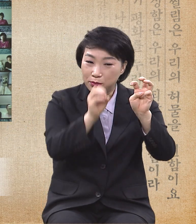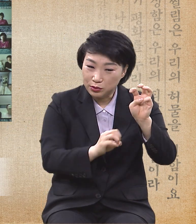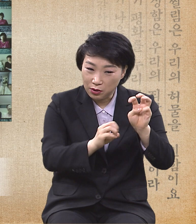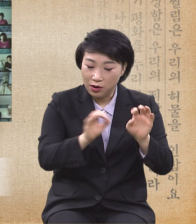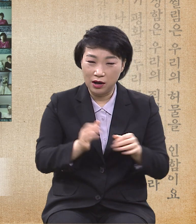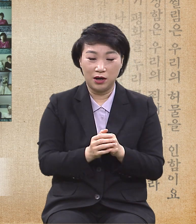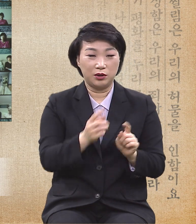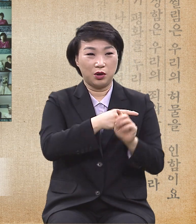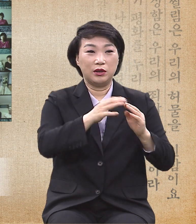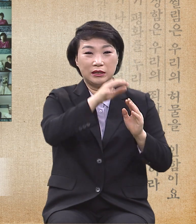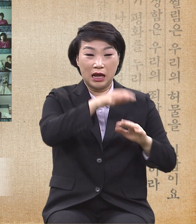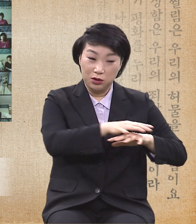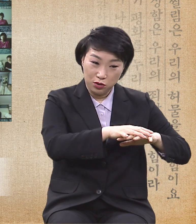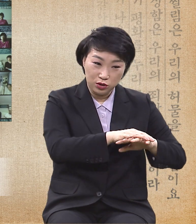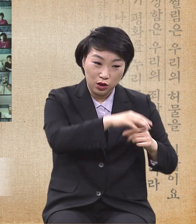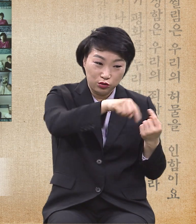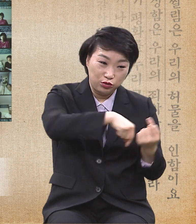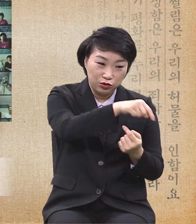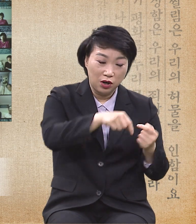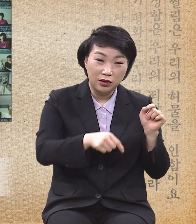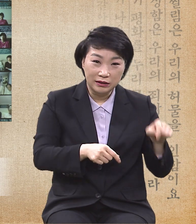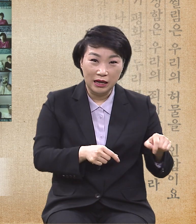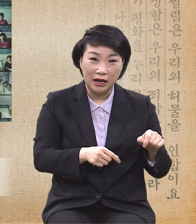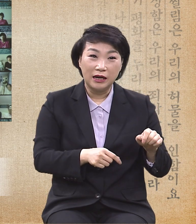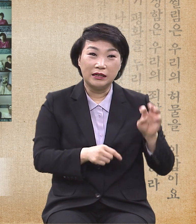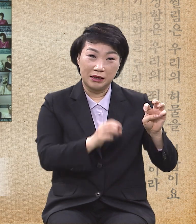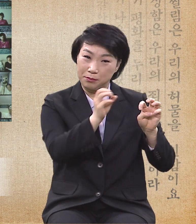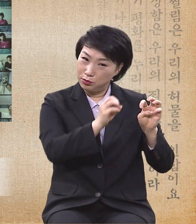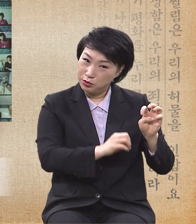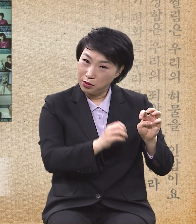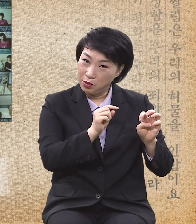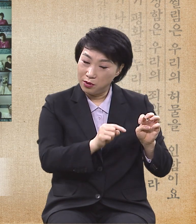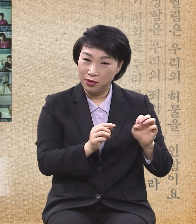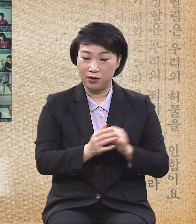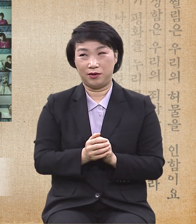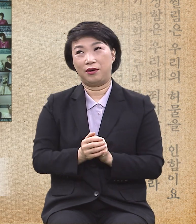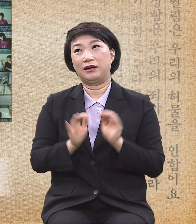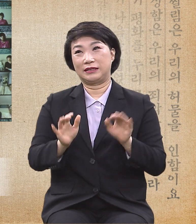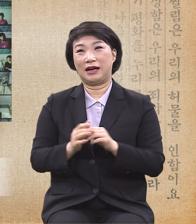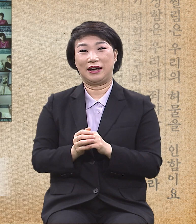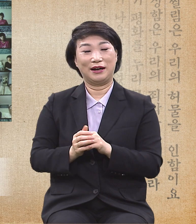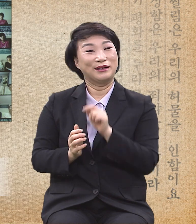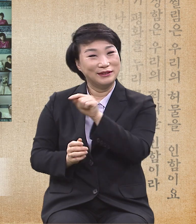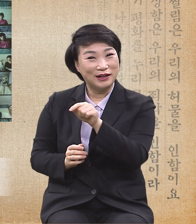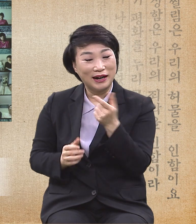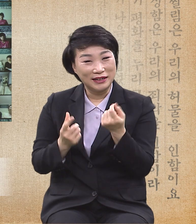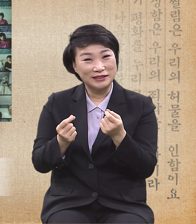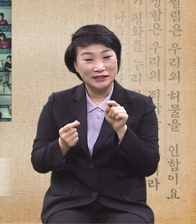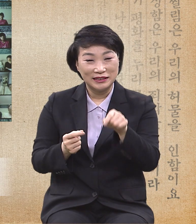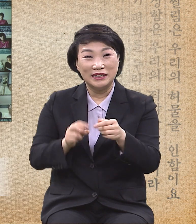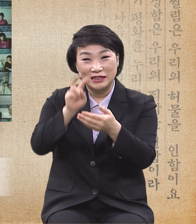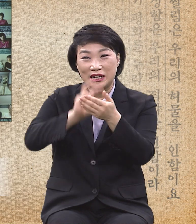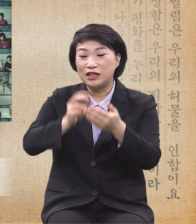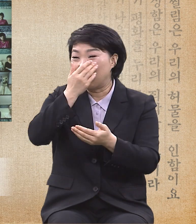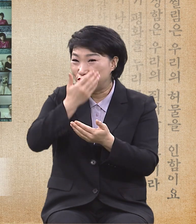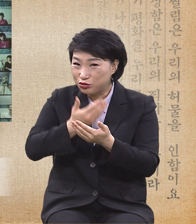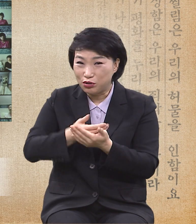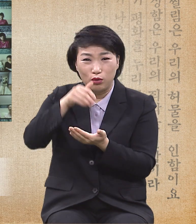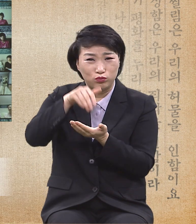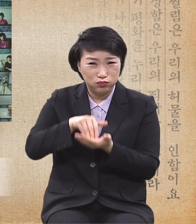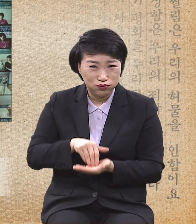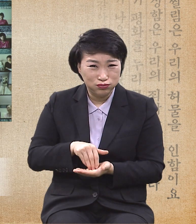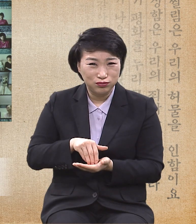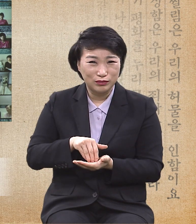조직과 운영의 묘가 30%, 찬양이 그만큼 중요한